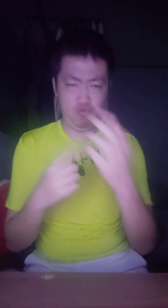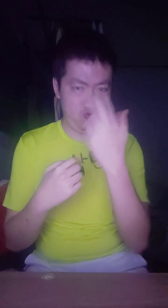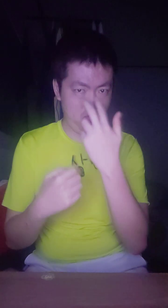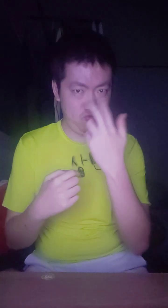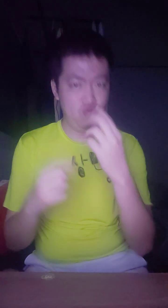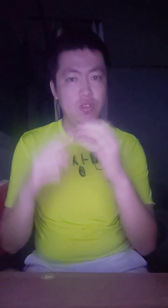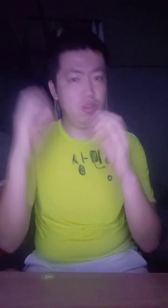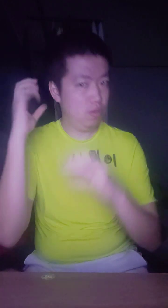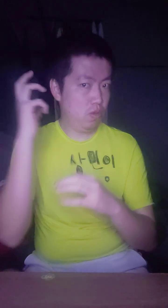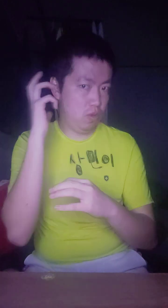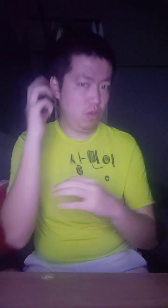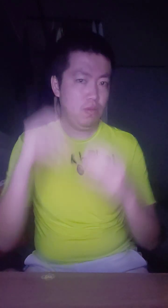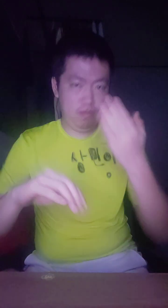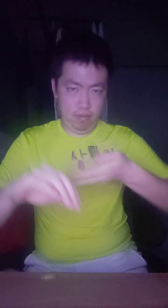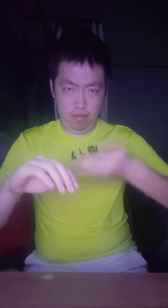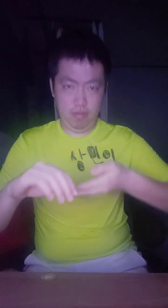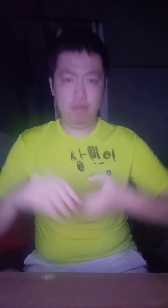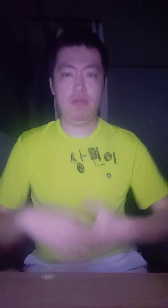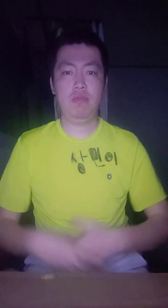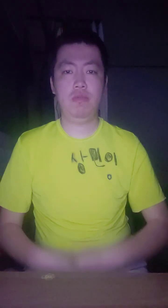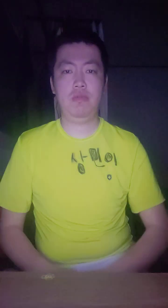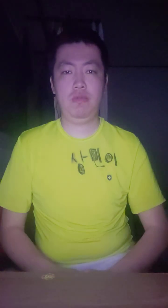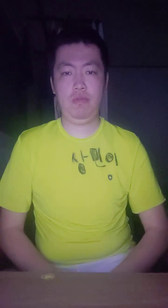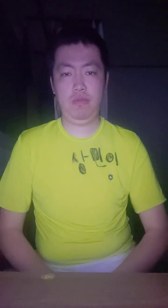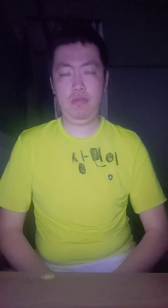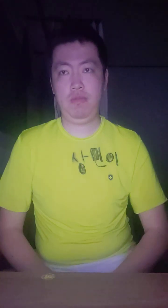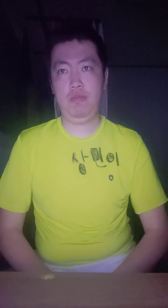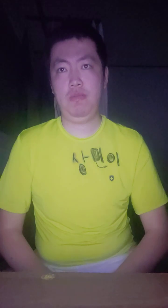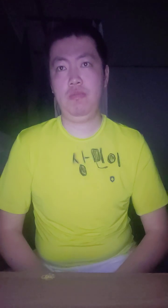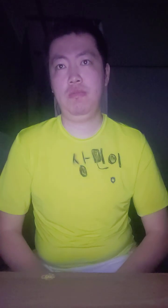즉시 신고해달라고 당부했습니다. KBS 뉴스 안서연입니다.